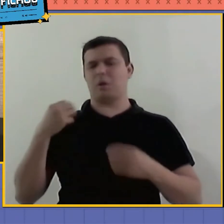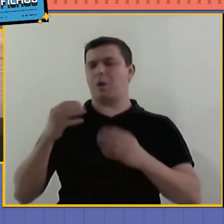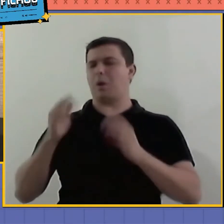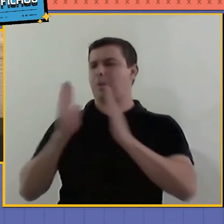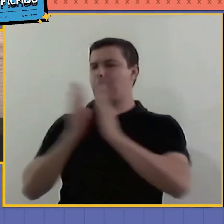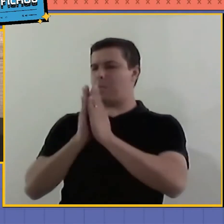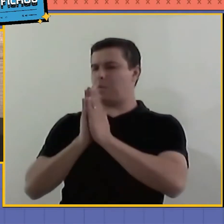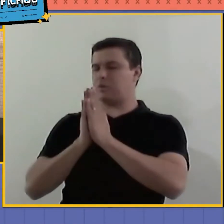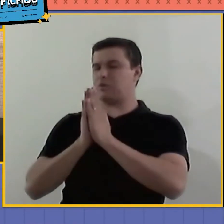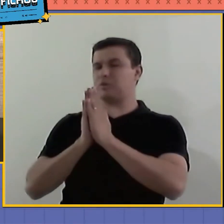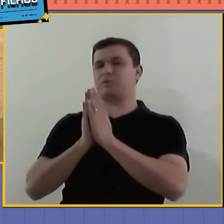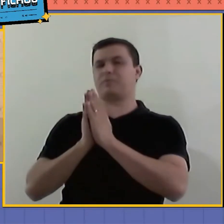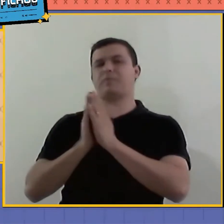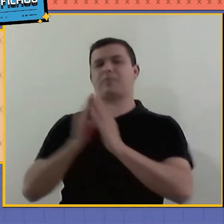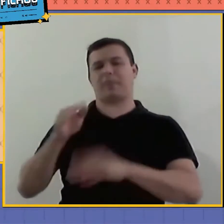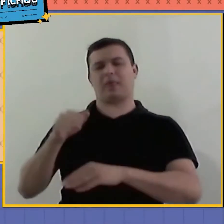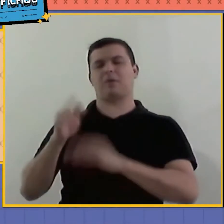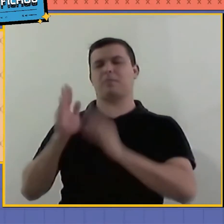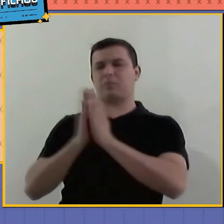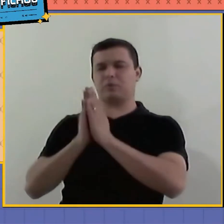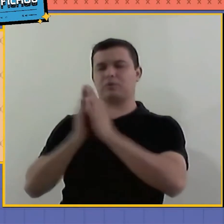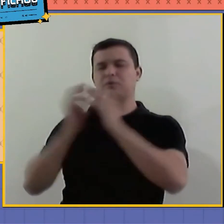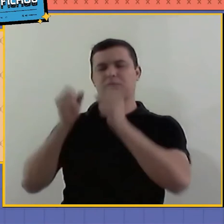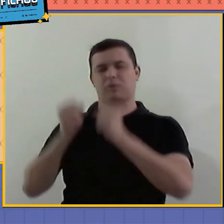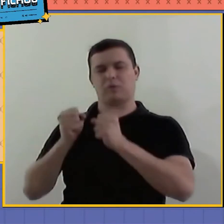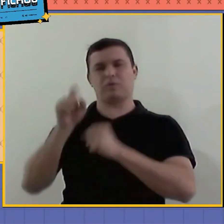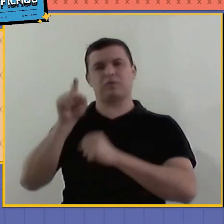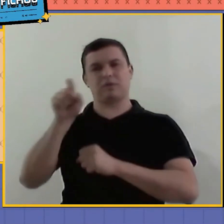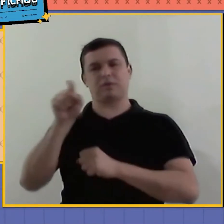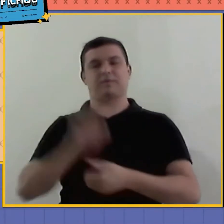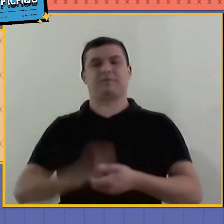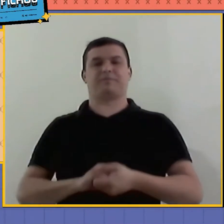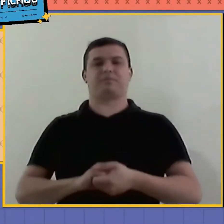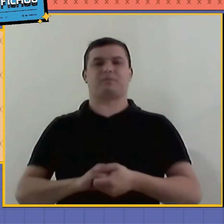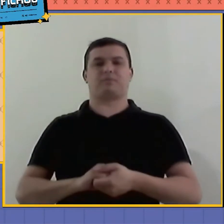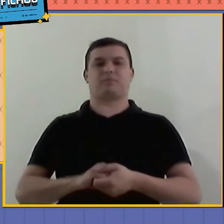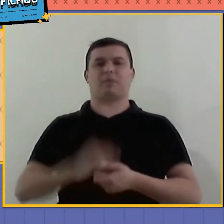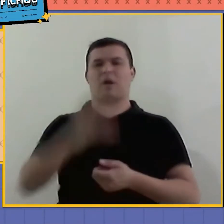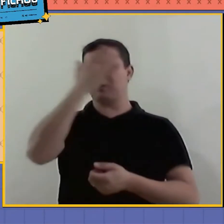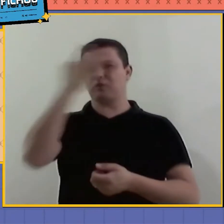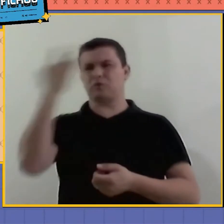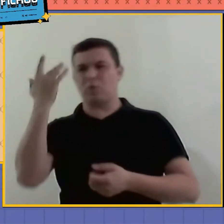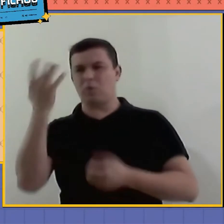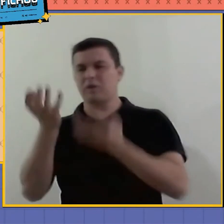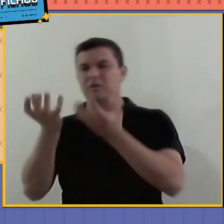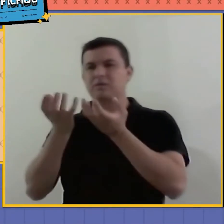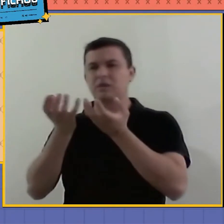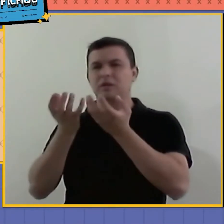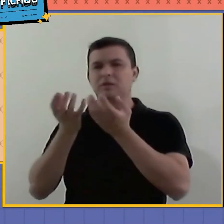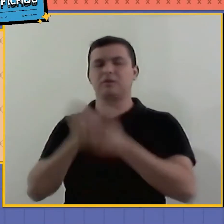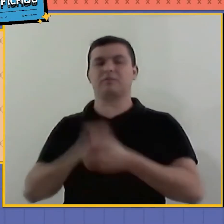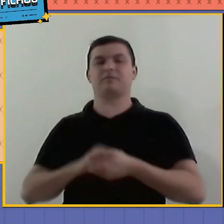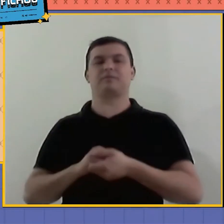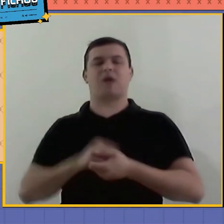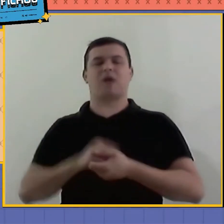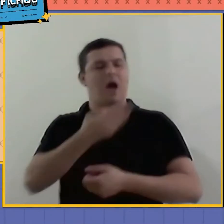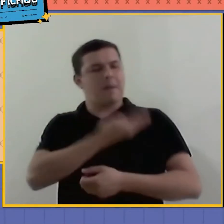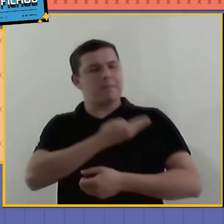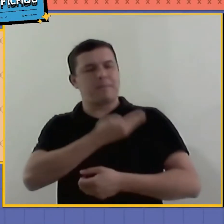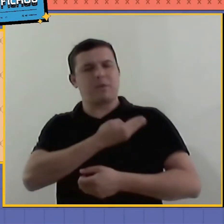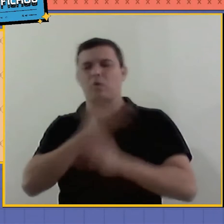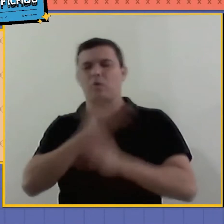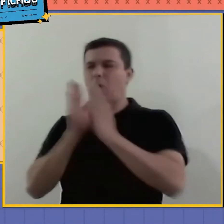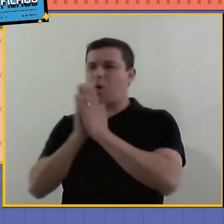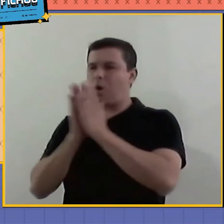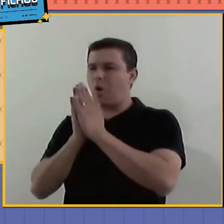é quando nós Oramos com as pessoas quando você olha com seu amigo quando você ora pelo seu